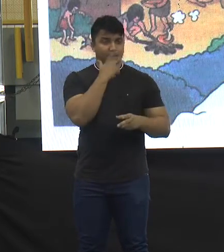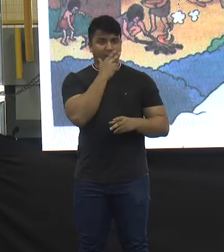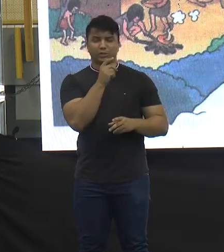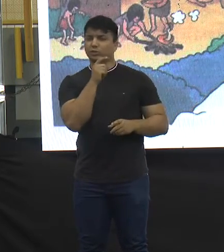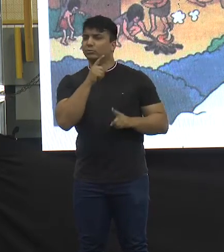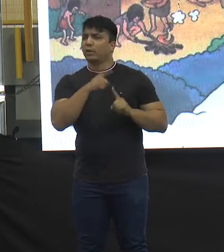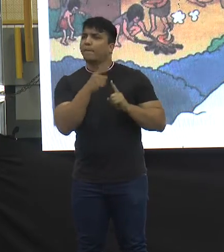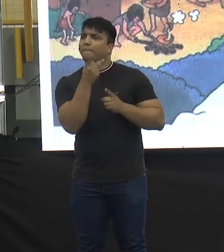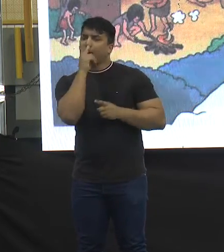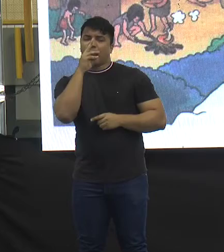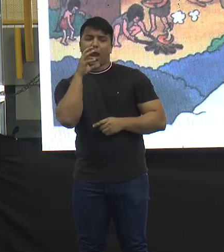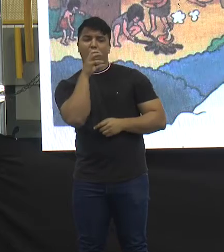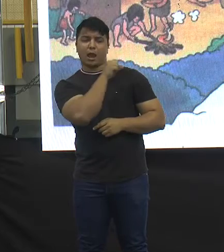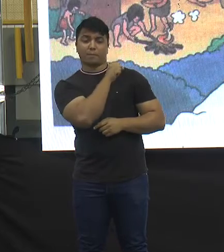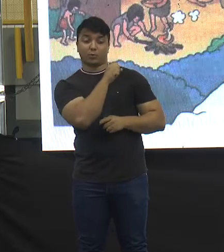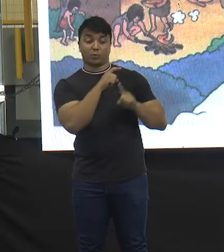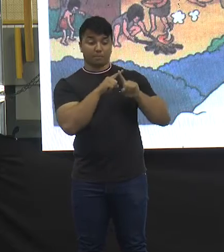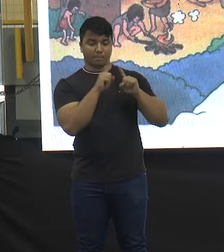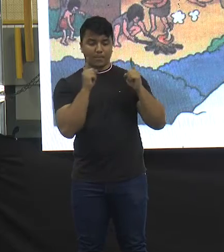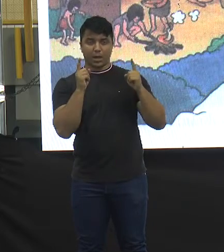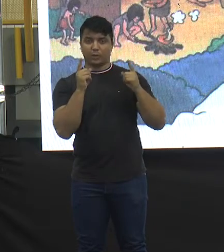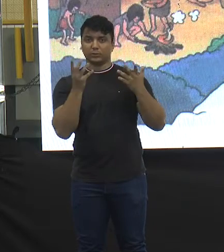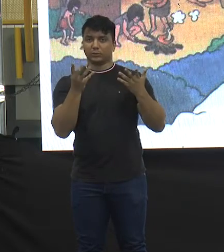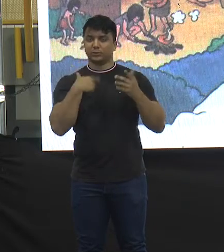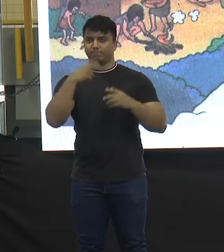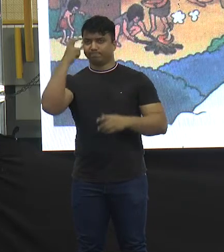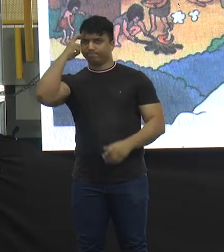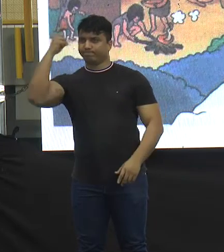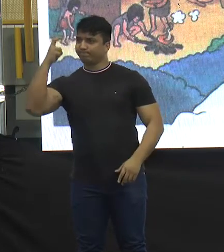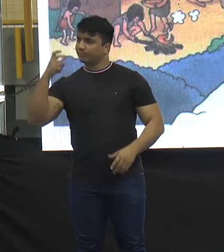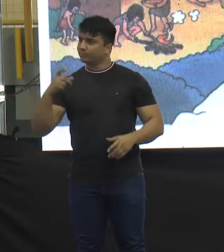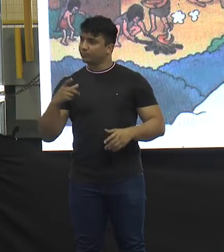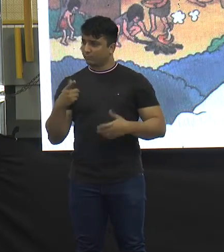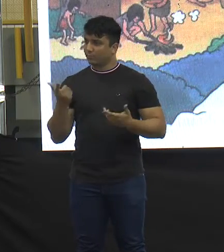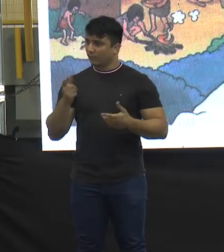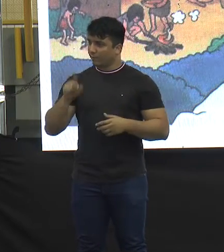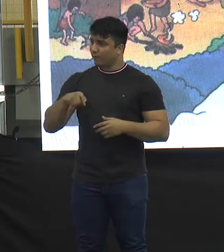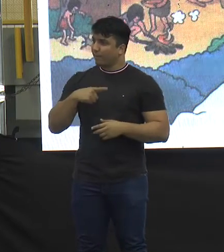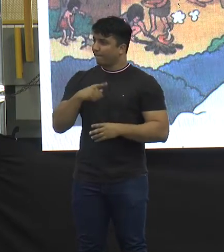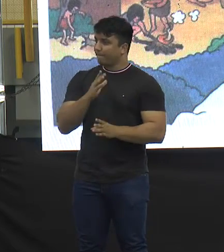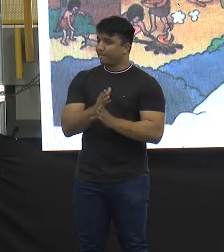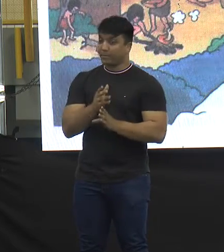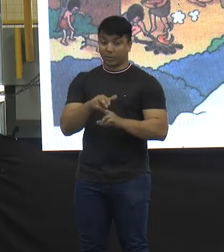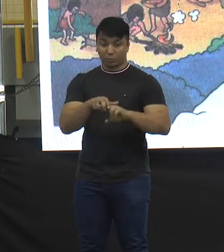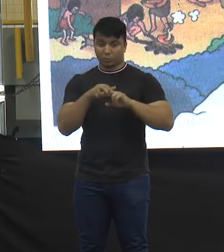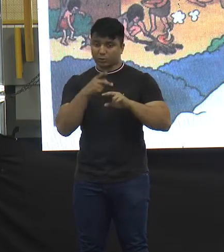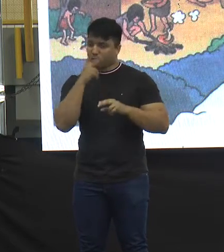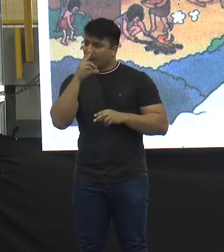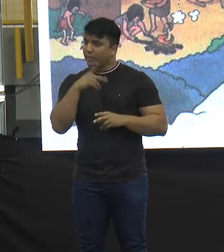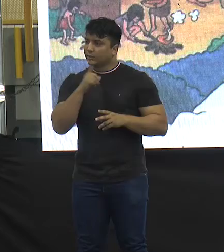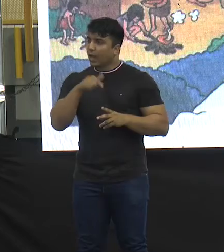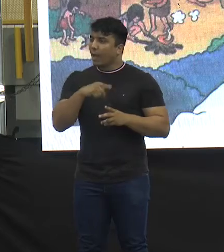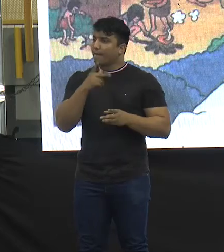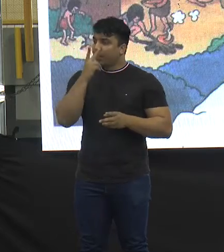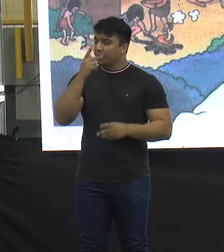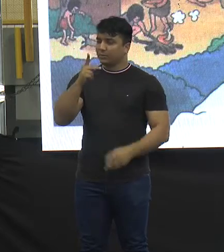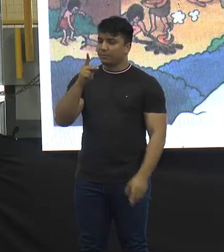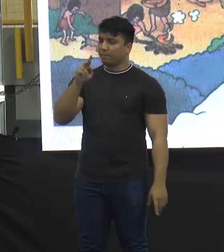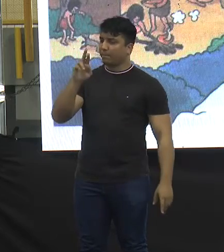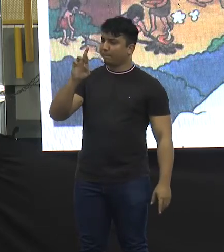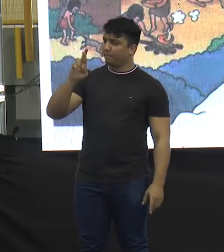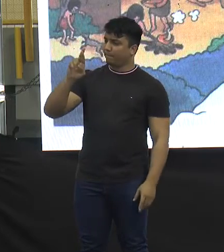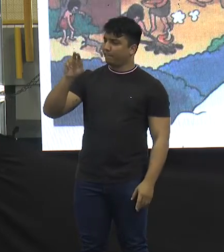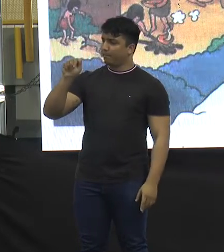mais rápida, mais inteligente, com mais eficiência. E